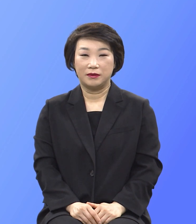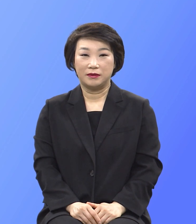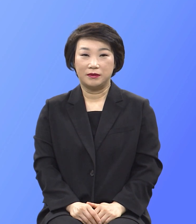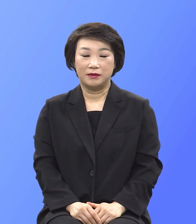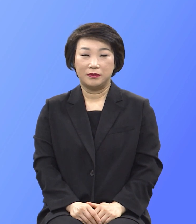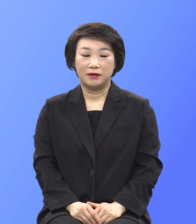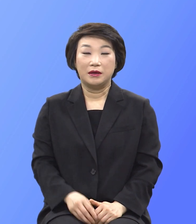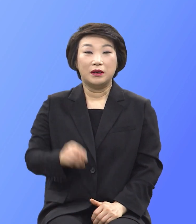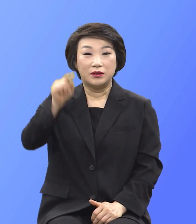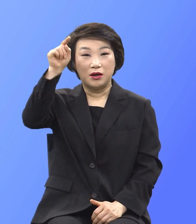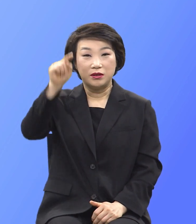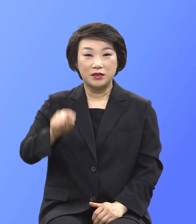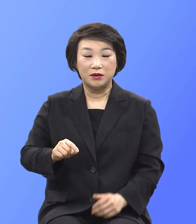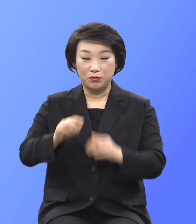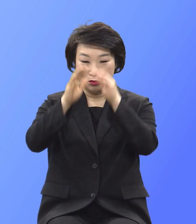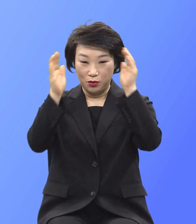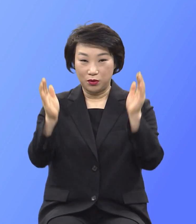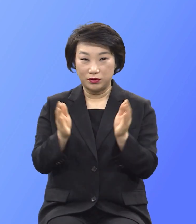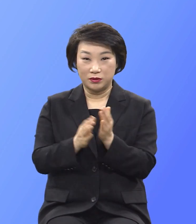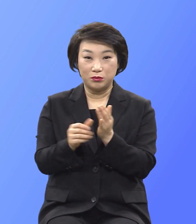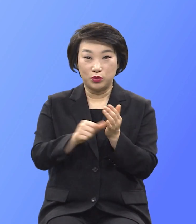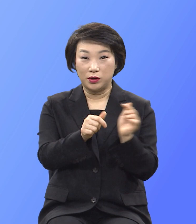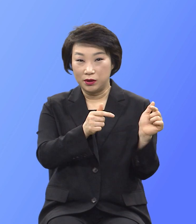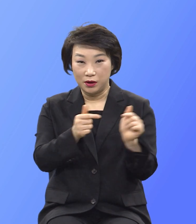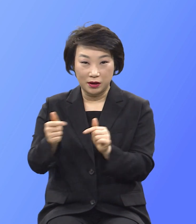모든 천지의 만물을